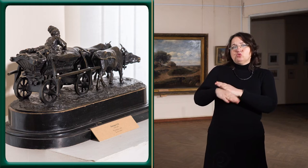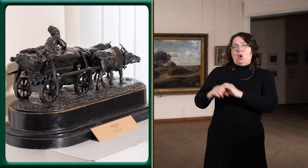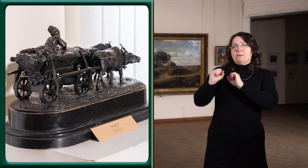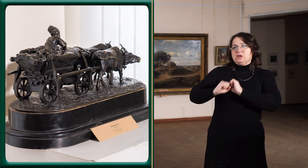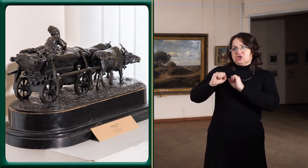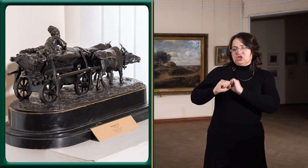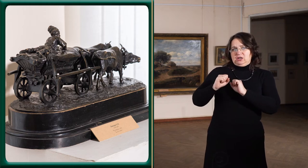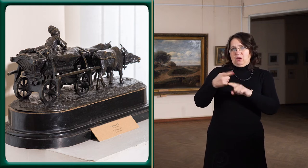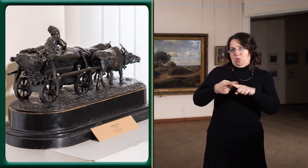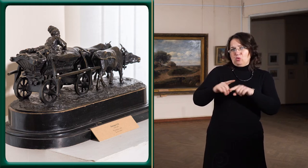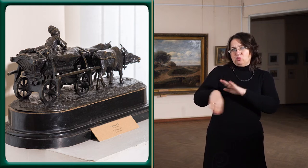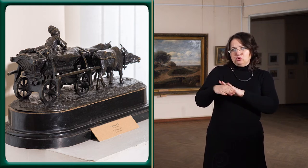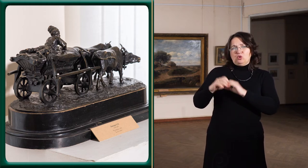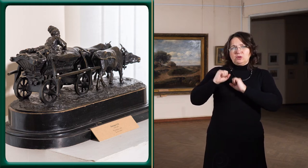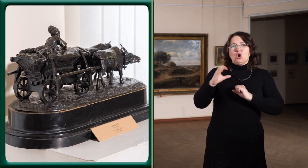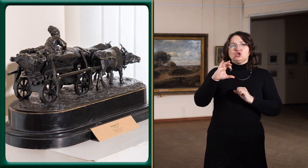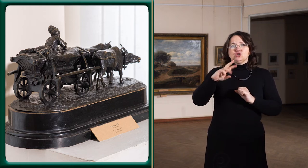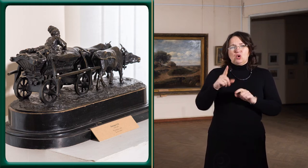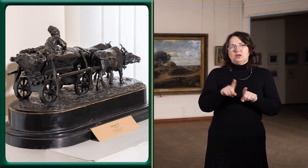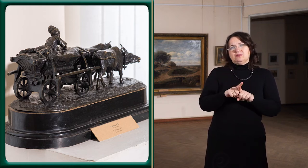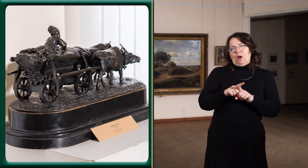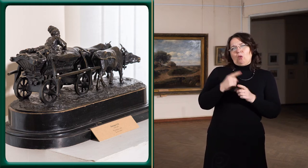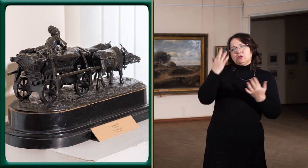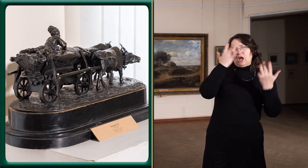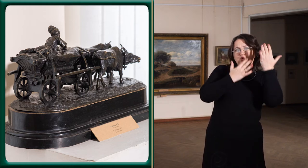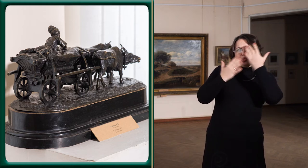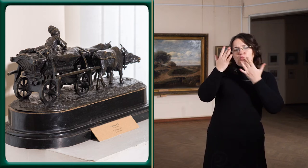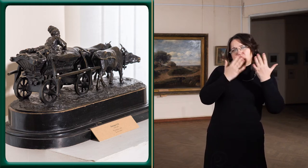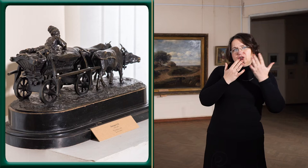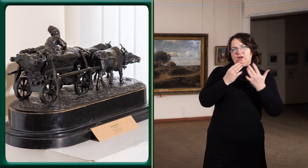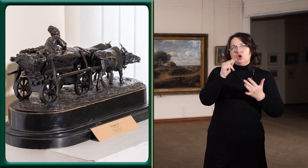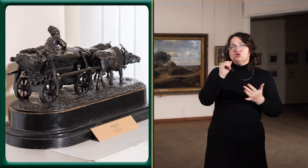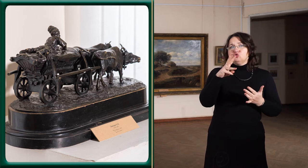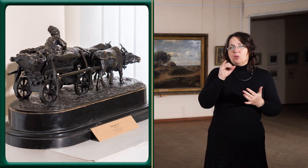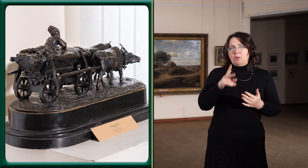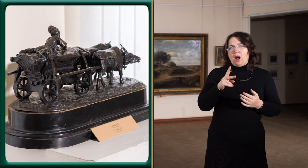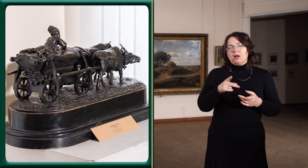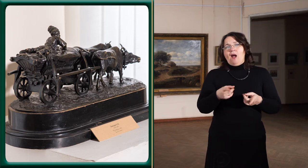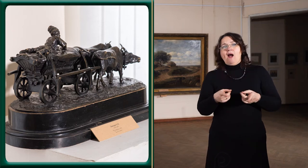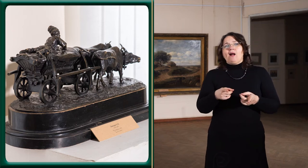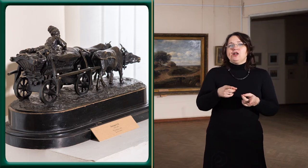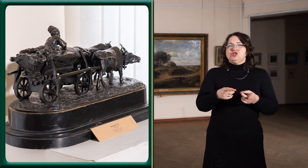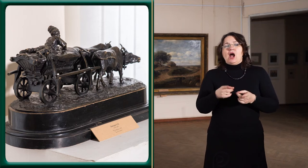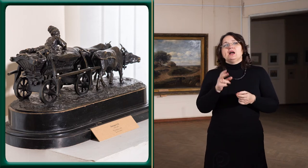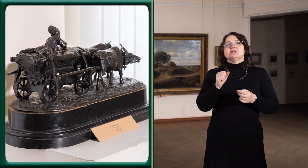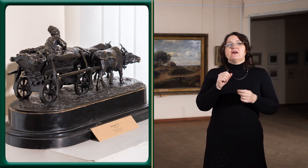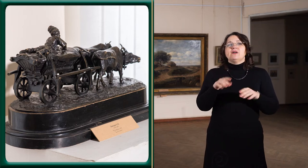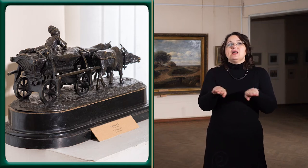чумак, такой меланхоличный, несколько философски задумчивый, качается, как будто бы в такт дороге маленькая ведерочка с